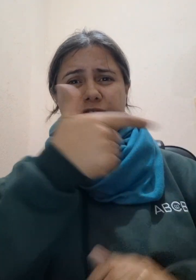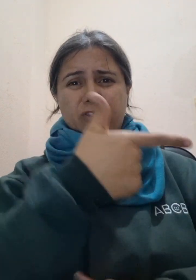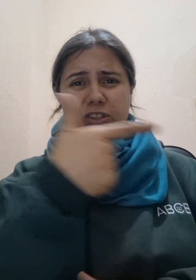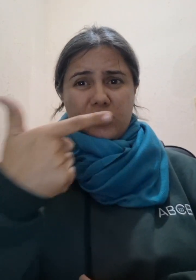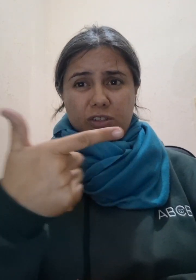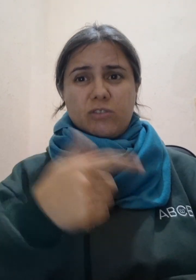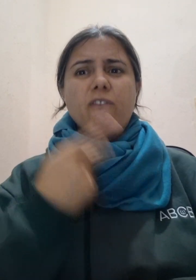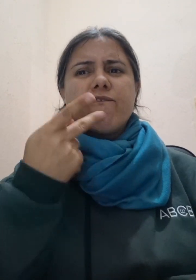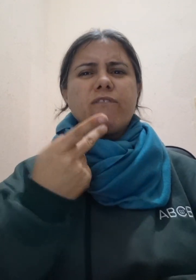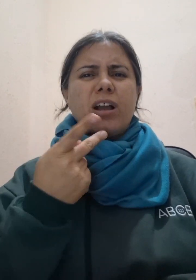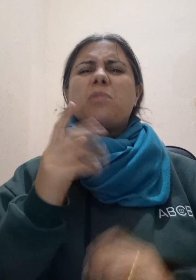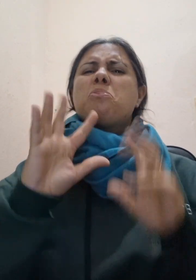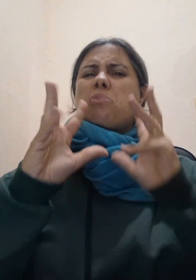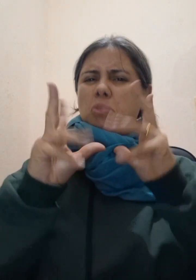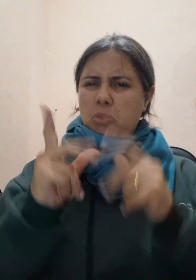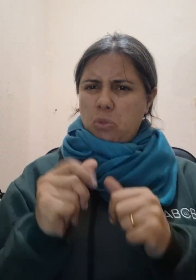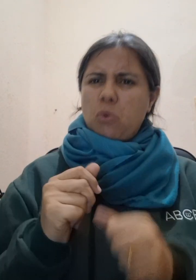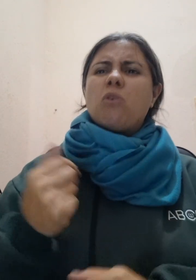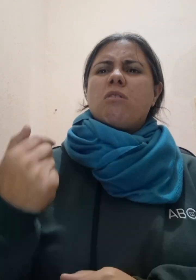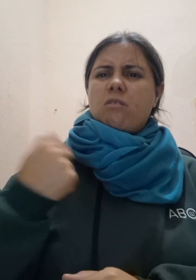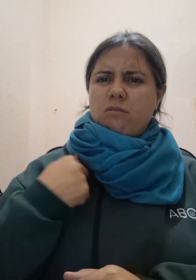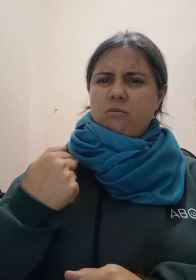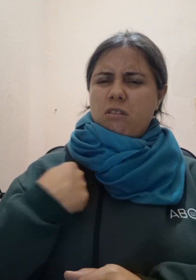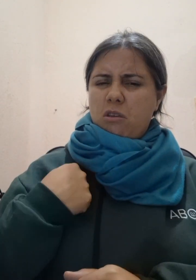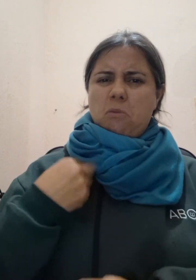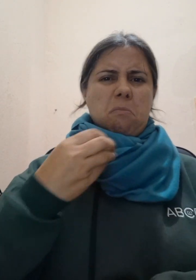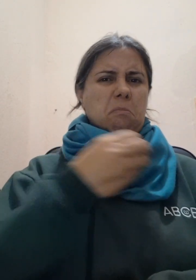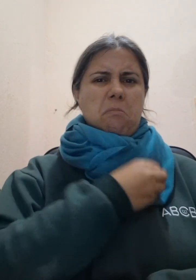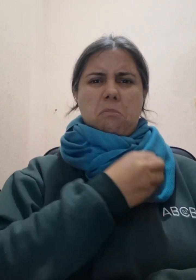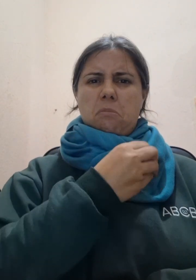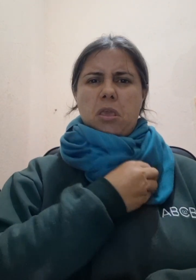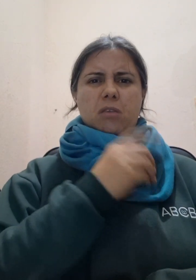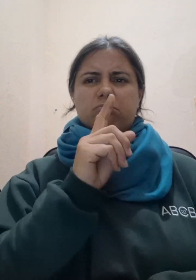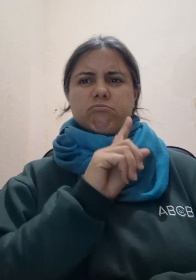Jó, capítulo 1, versículo 22, ele fala,